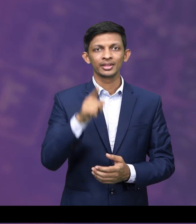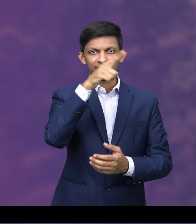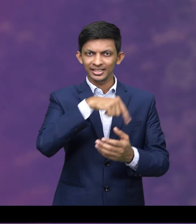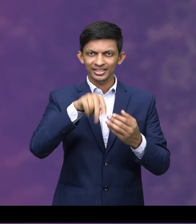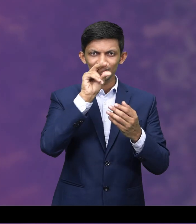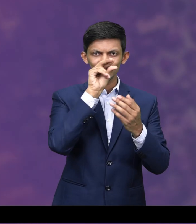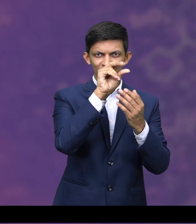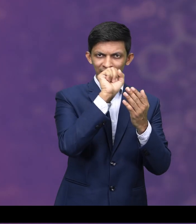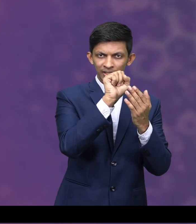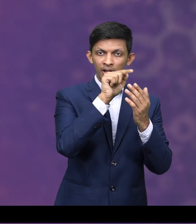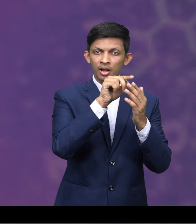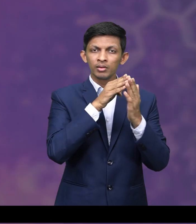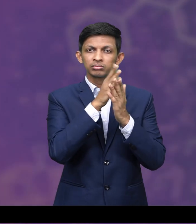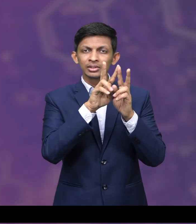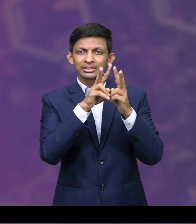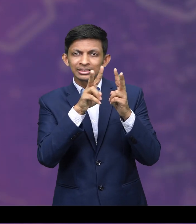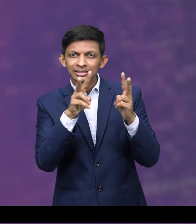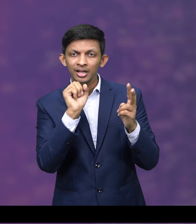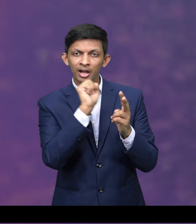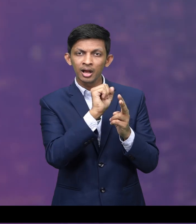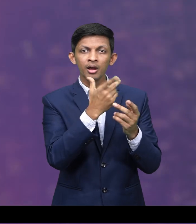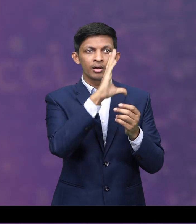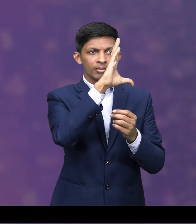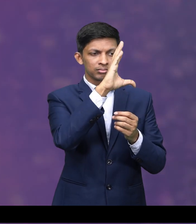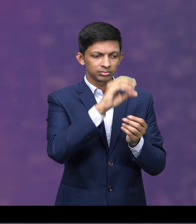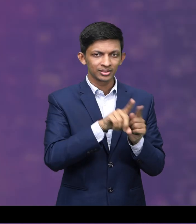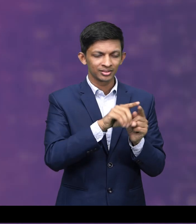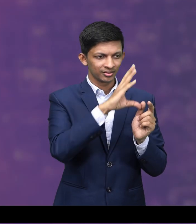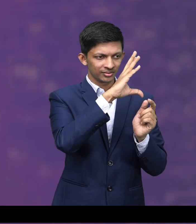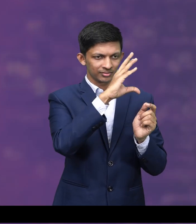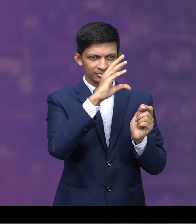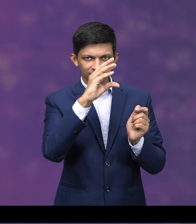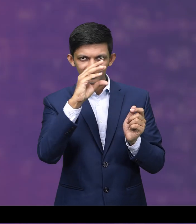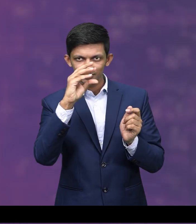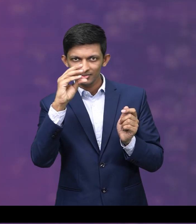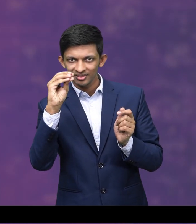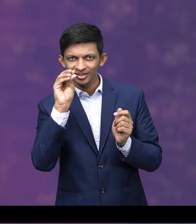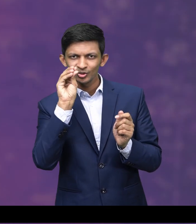మూలకం యొక్క పరమాణు రేడియోలు ఎడమ నుండి కుడికి వ్యవధిలో తగ్గుతాయి.